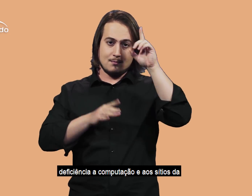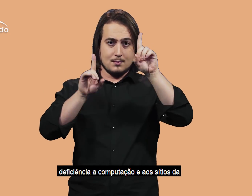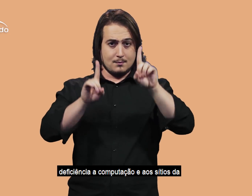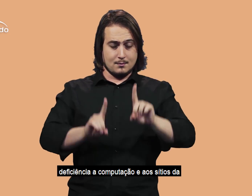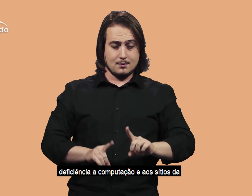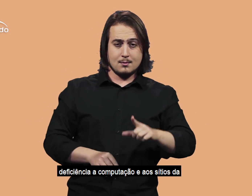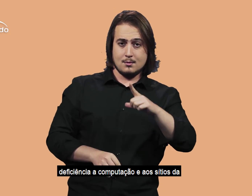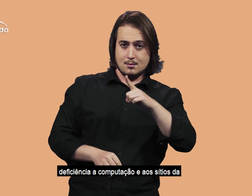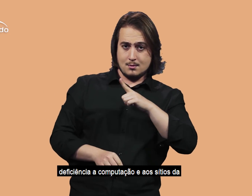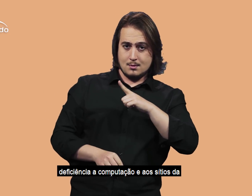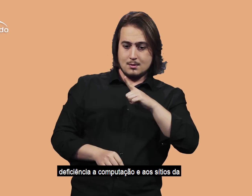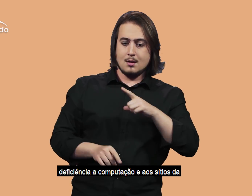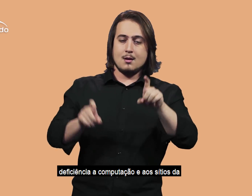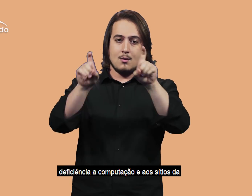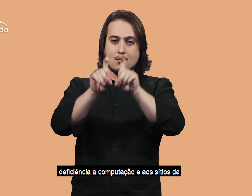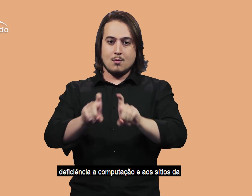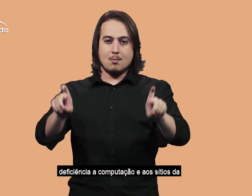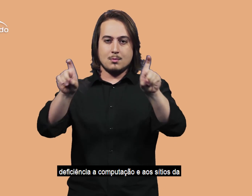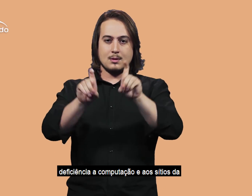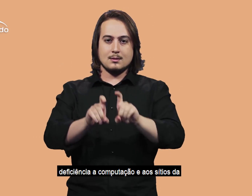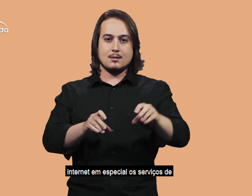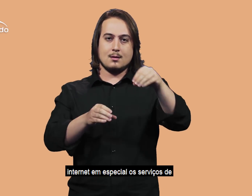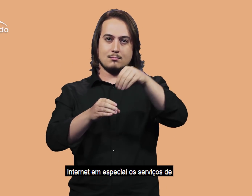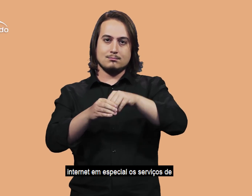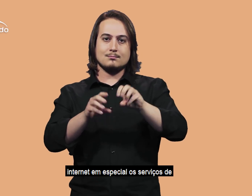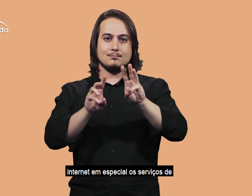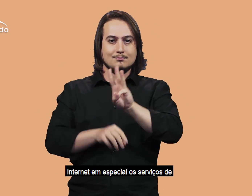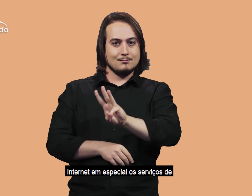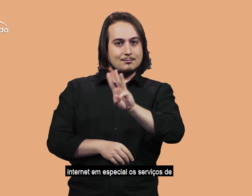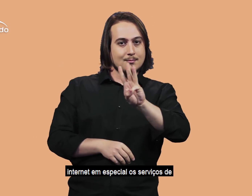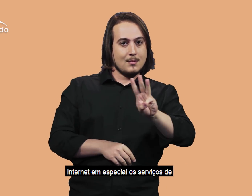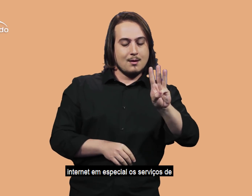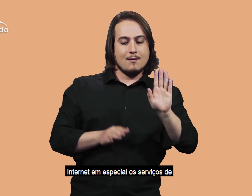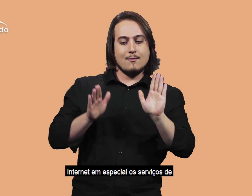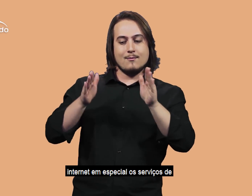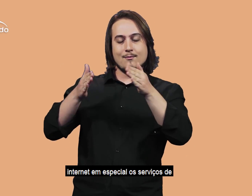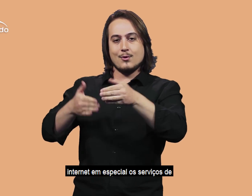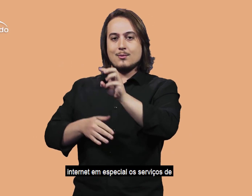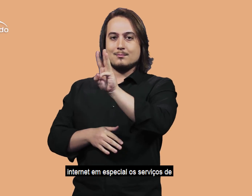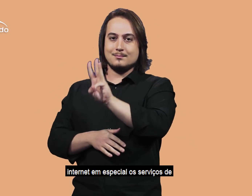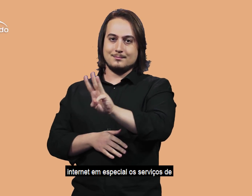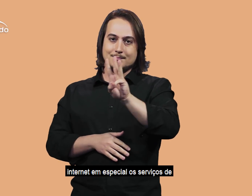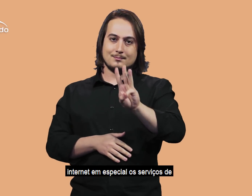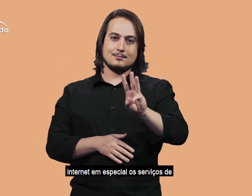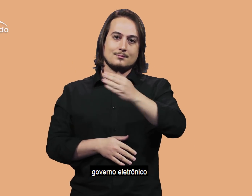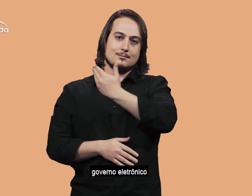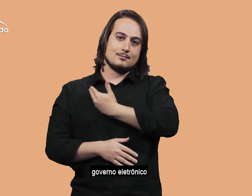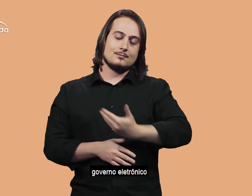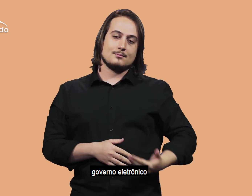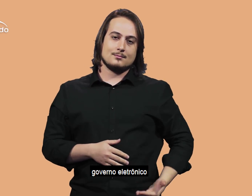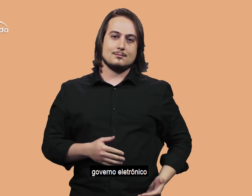a computação e aos sítios da internet em especial os serviços de governo eletrônico